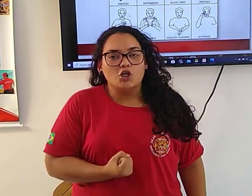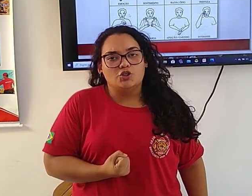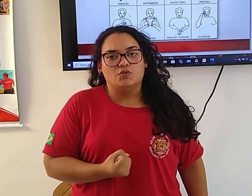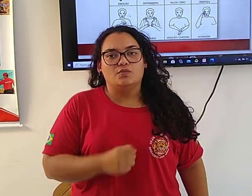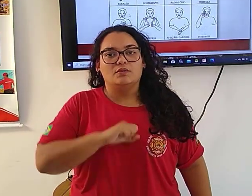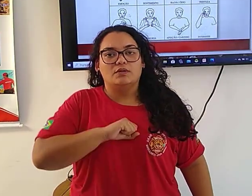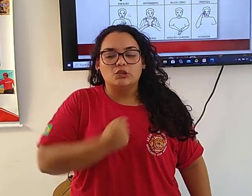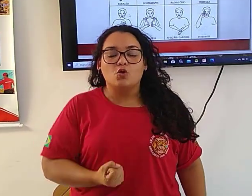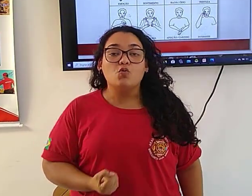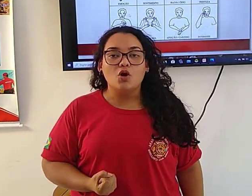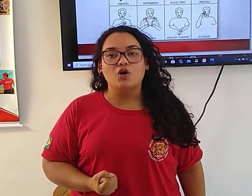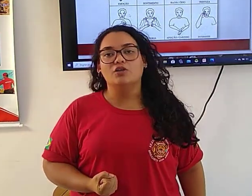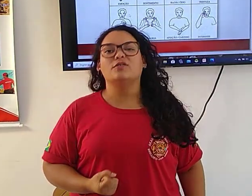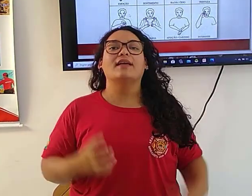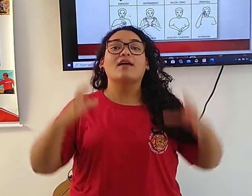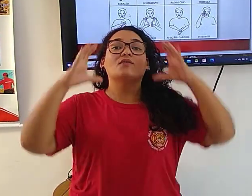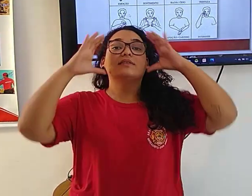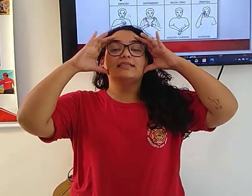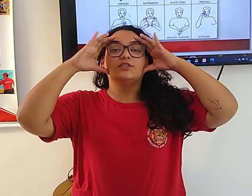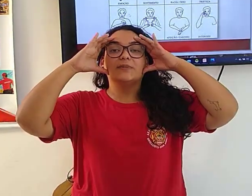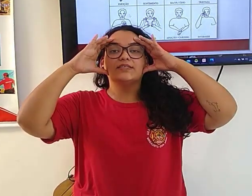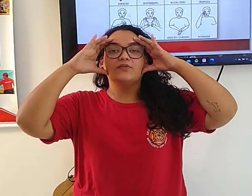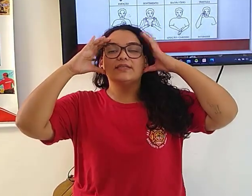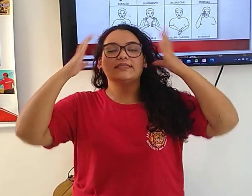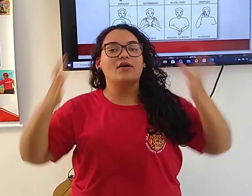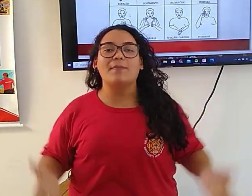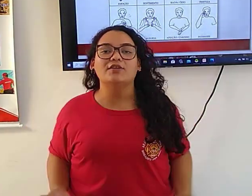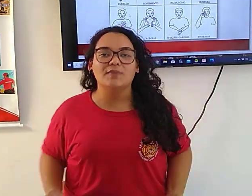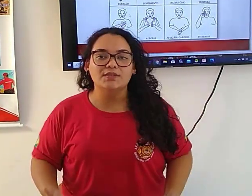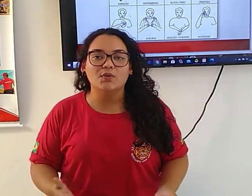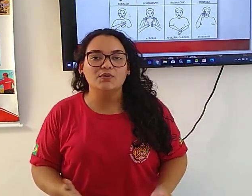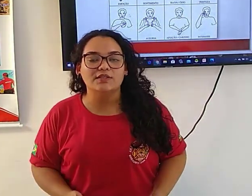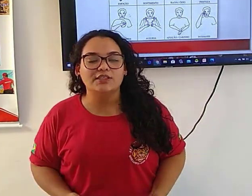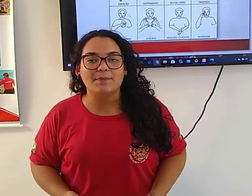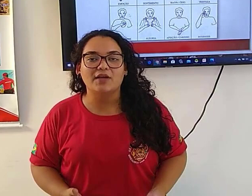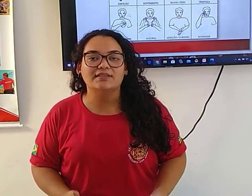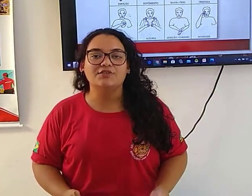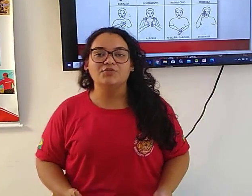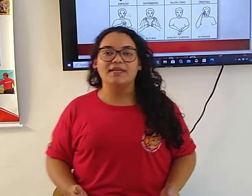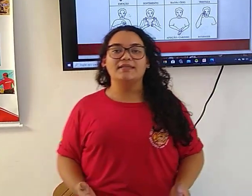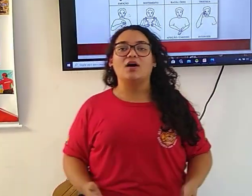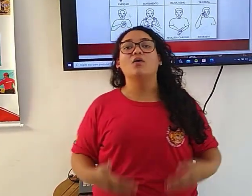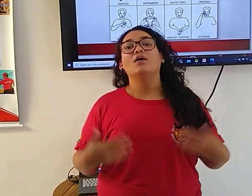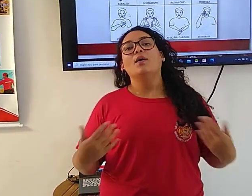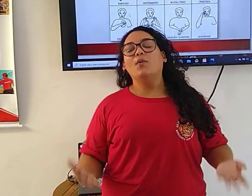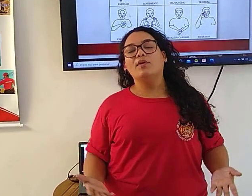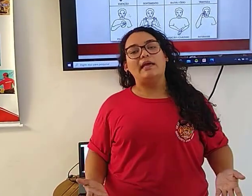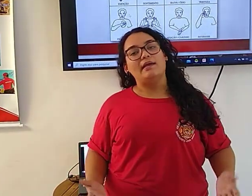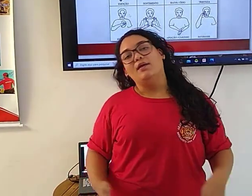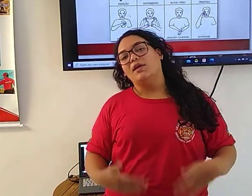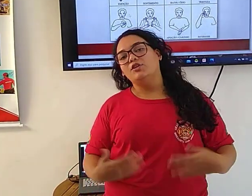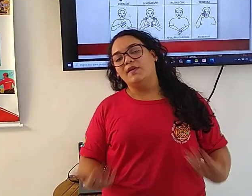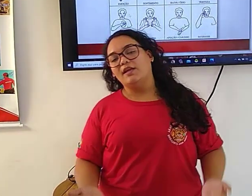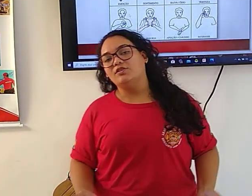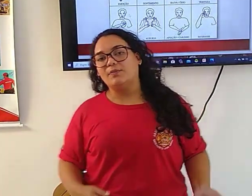ódio. Estou com ódio. O que acontece? A expressão facial é a parte mais importante na parte sentimental. Por quê? Porque diferente, por exemplo, da